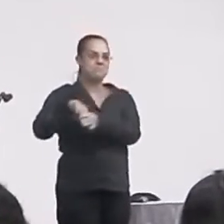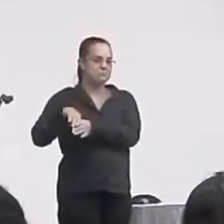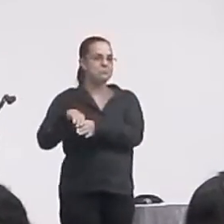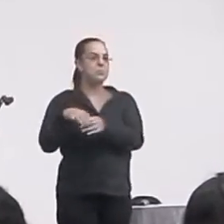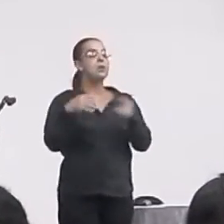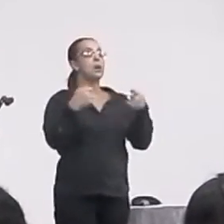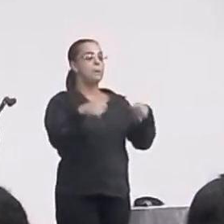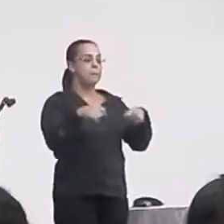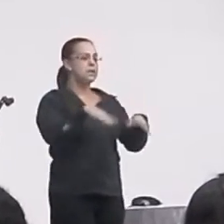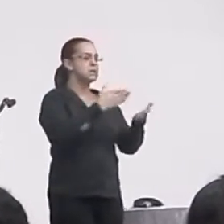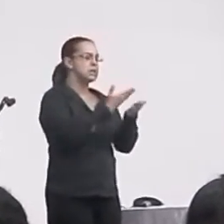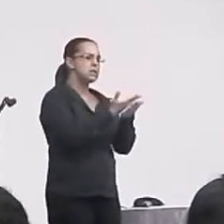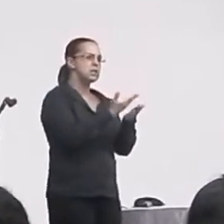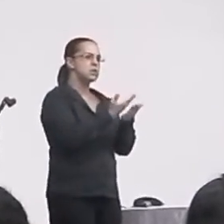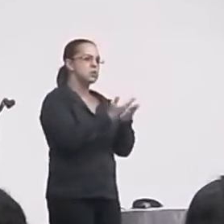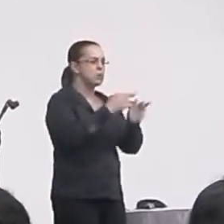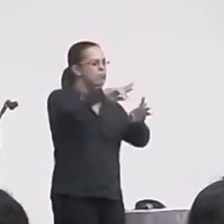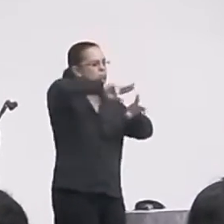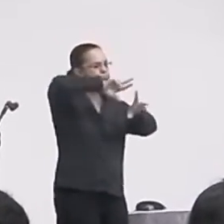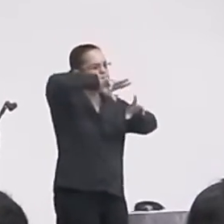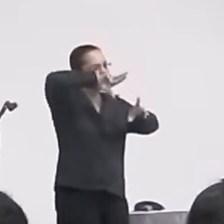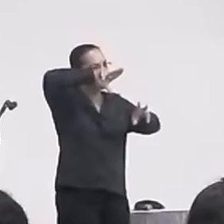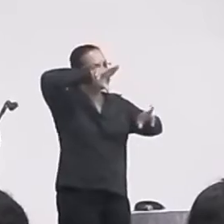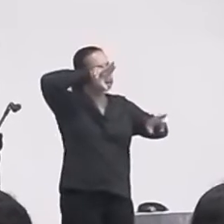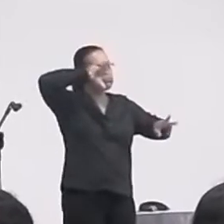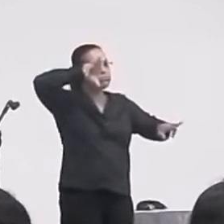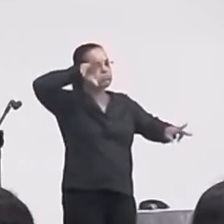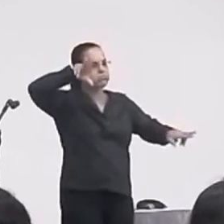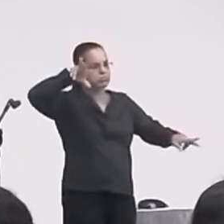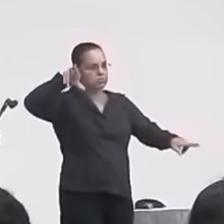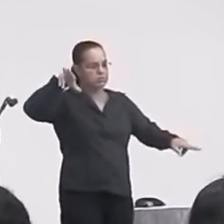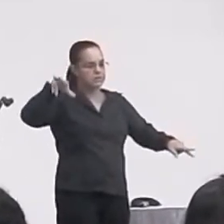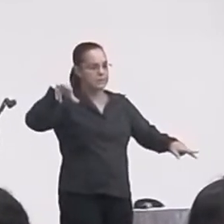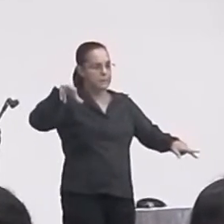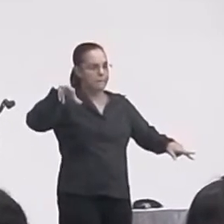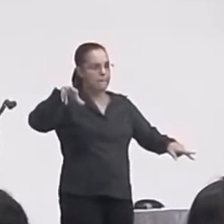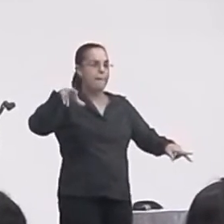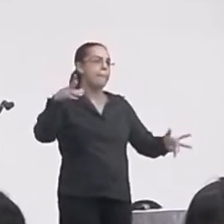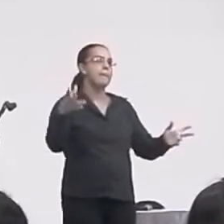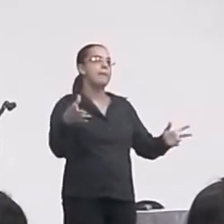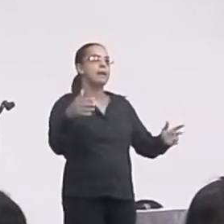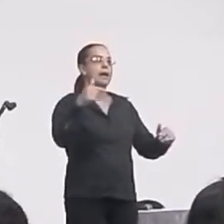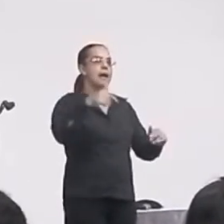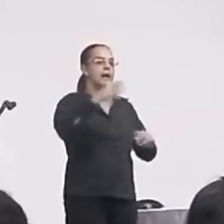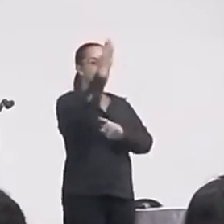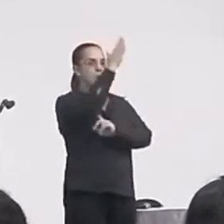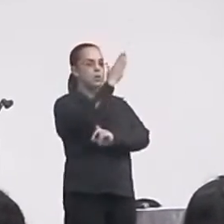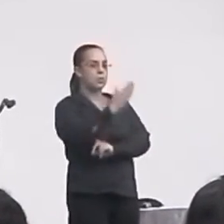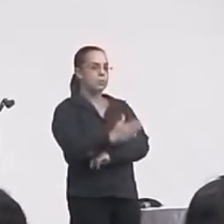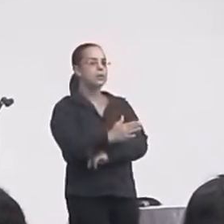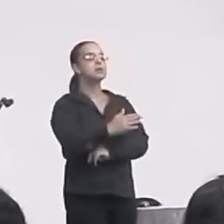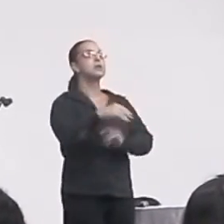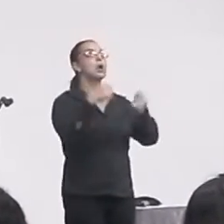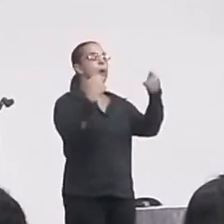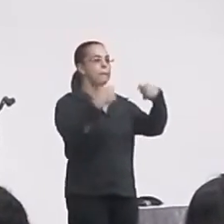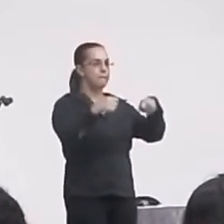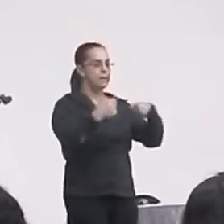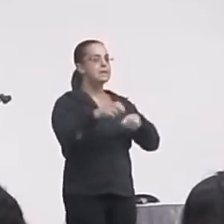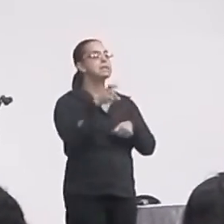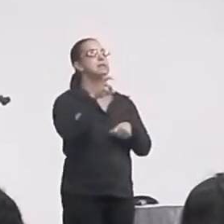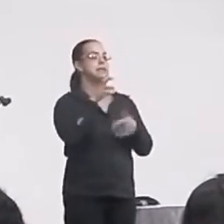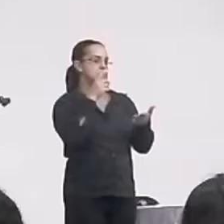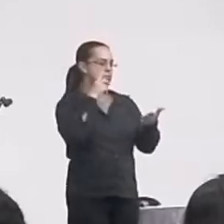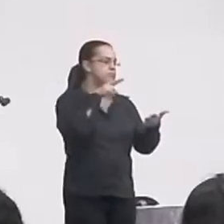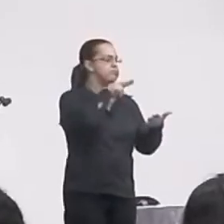plano. Sem dúvida, tem que, eu acho que cada humanista do Brasil tem que ter lido os 5 romances mais